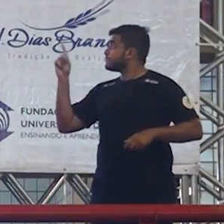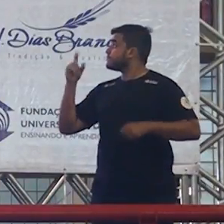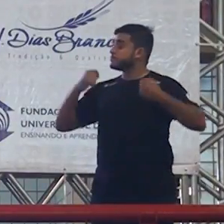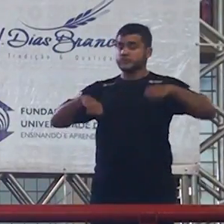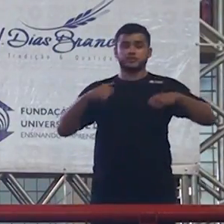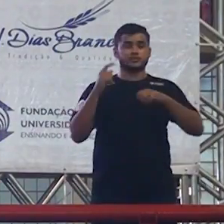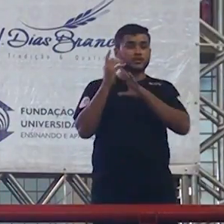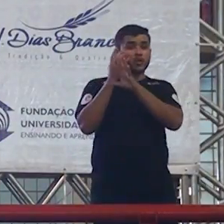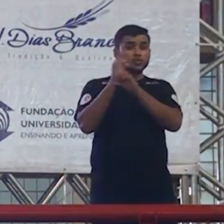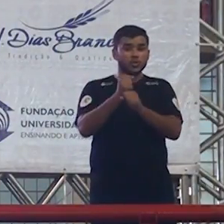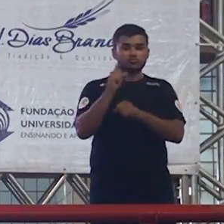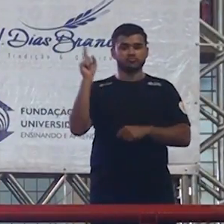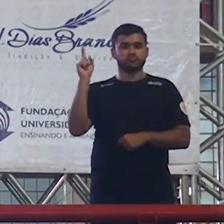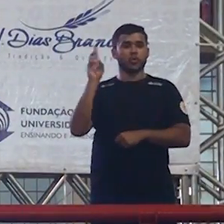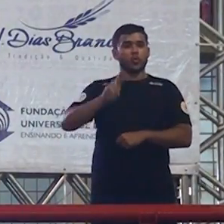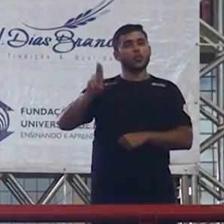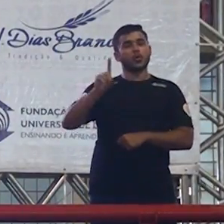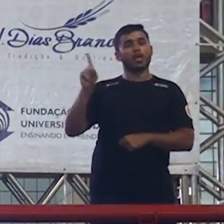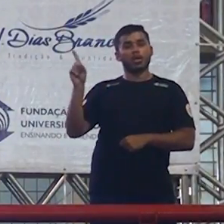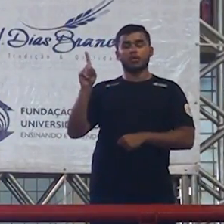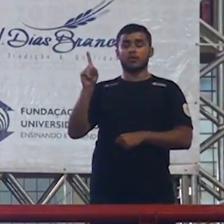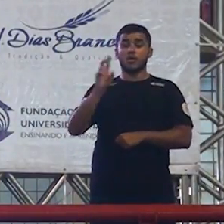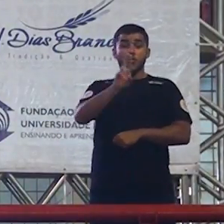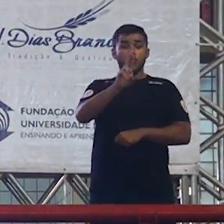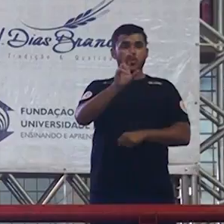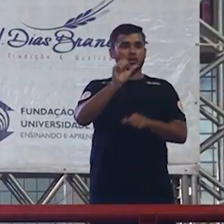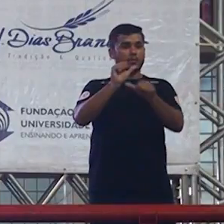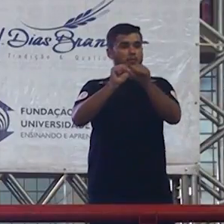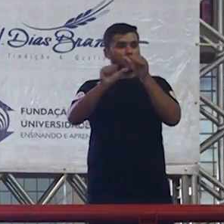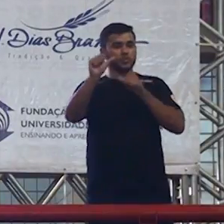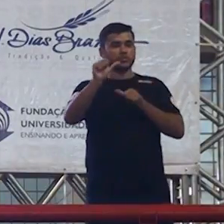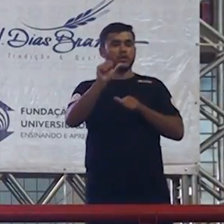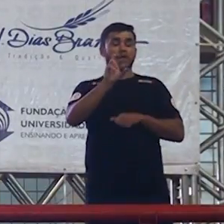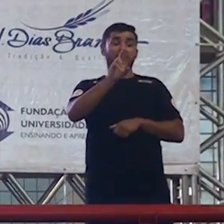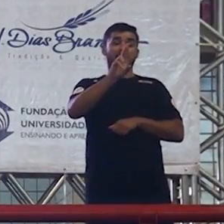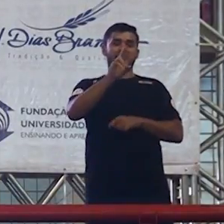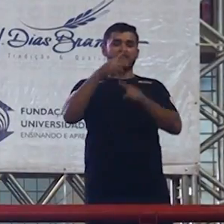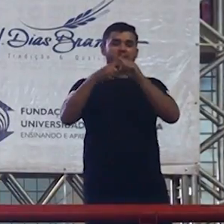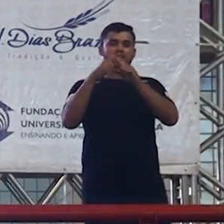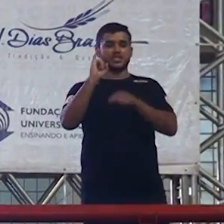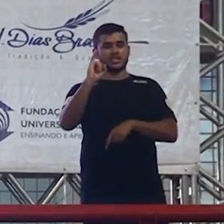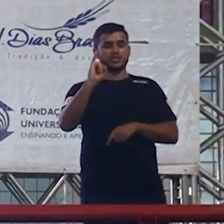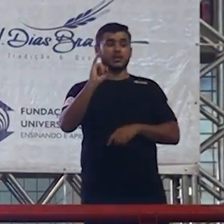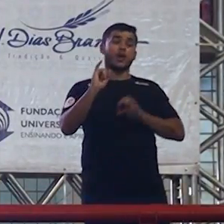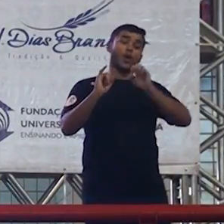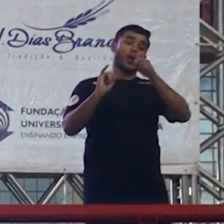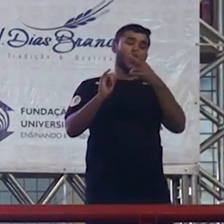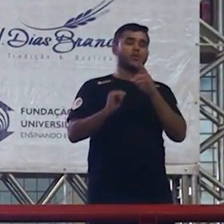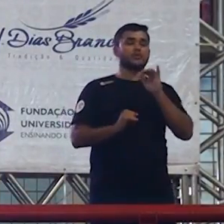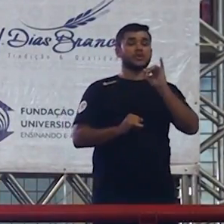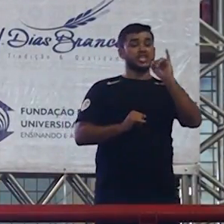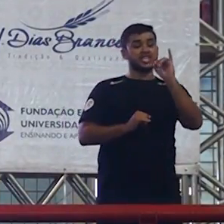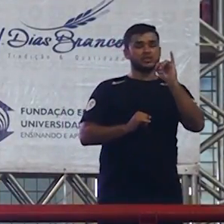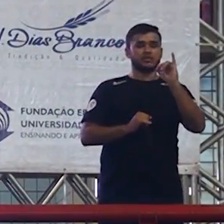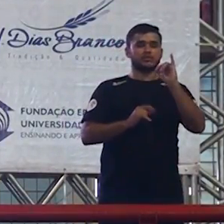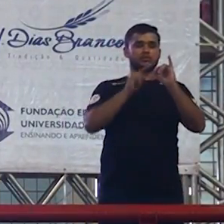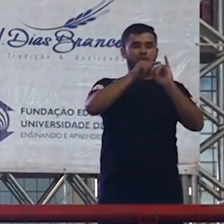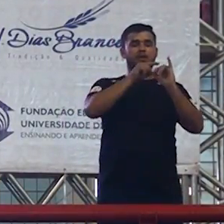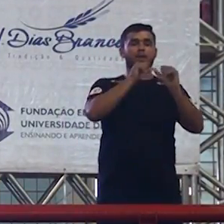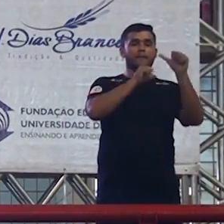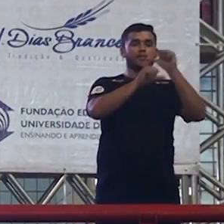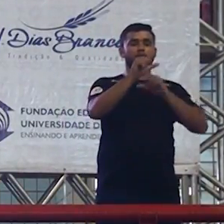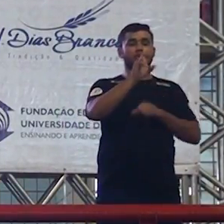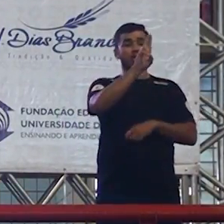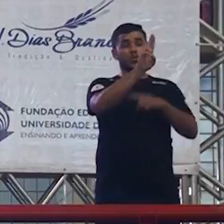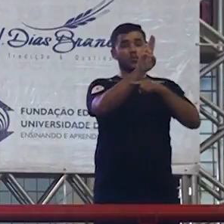aí, π, e no lugar do U colocar o R vezes I. Ou então no lugar do I, colocar o U sobre R.